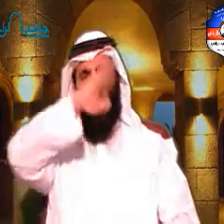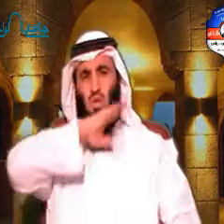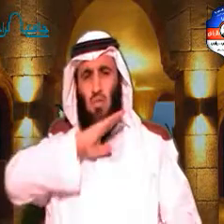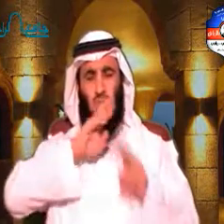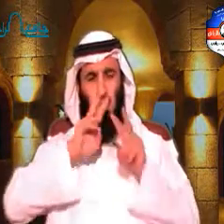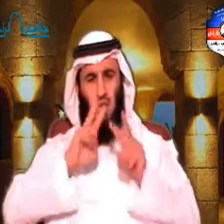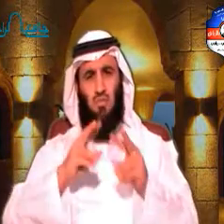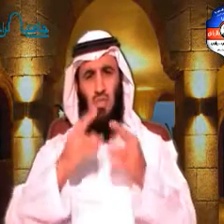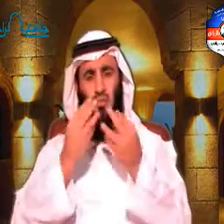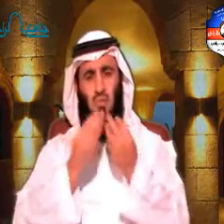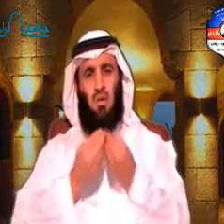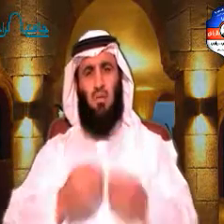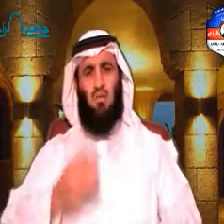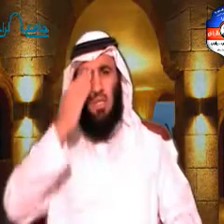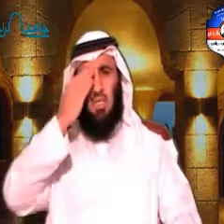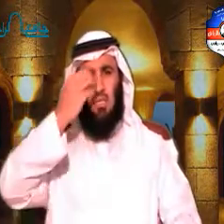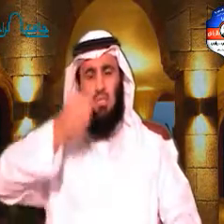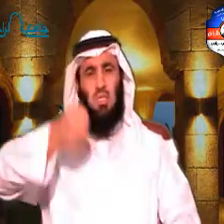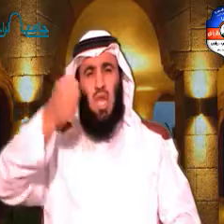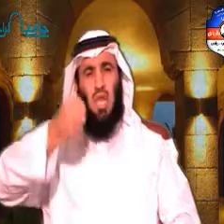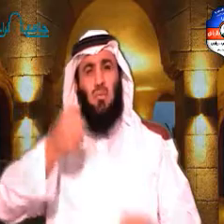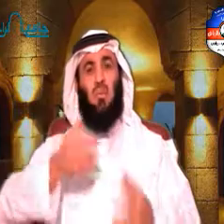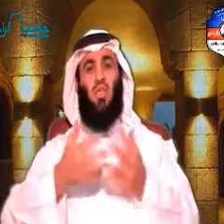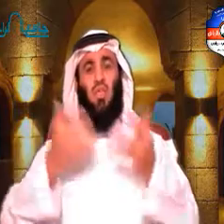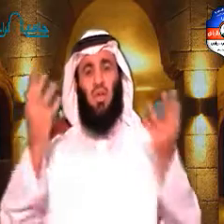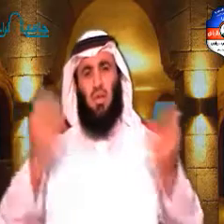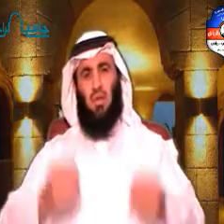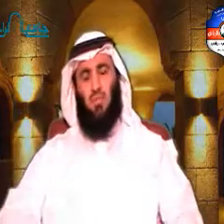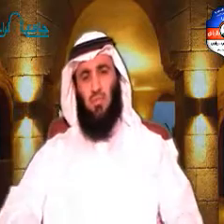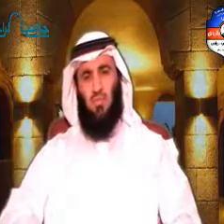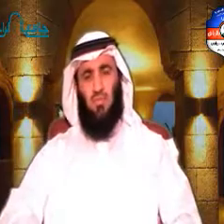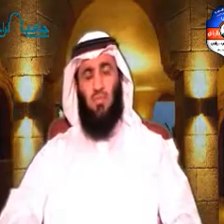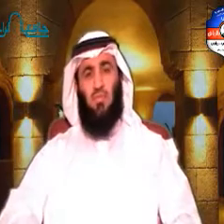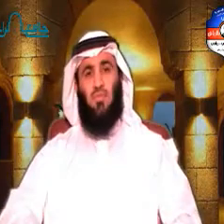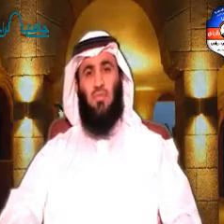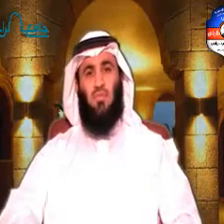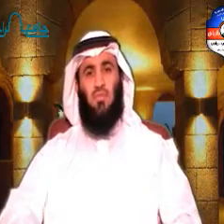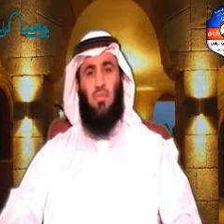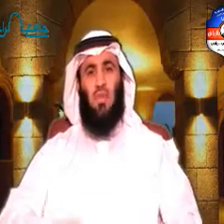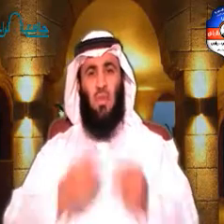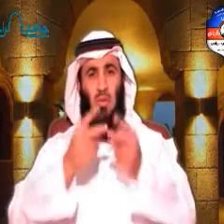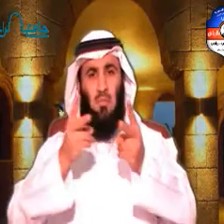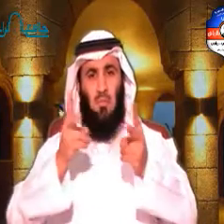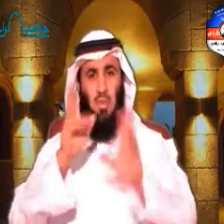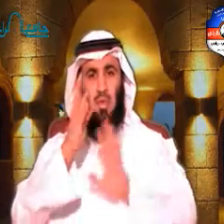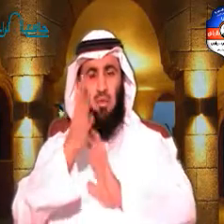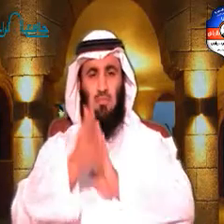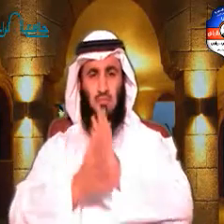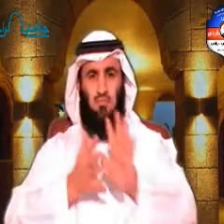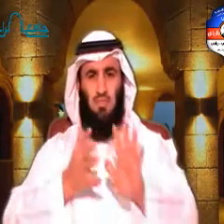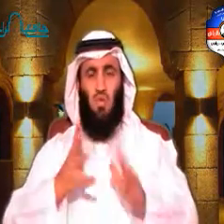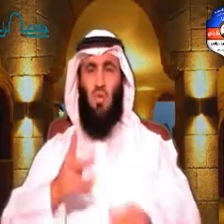الدين وسلم تسليمًا كثيرًا. أما بعد، فاتقوا الله عباد